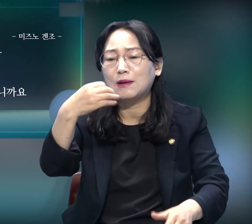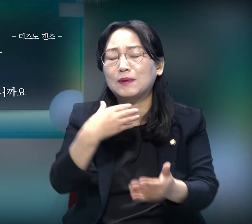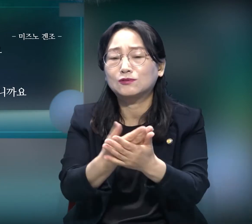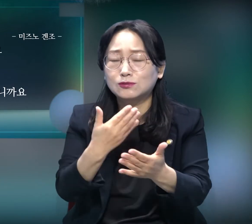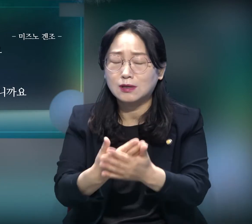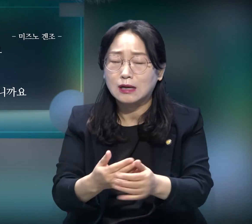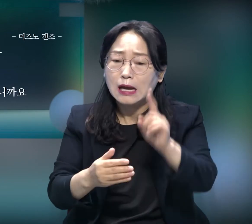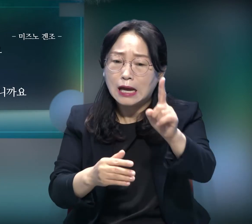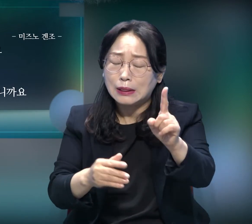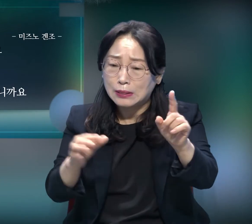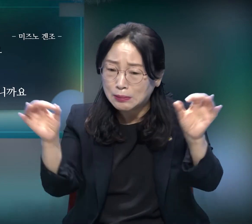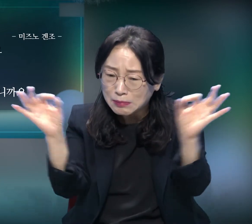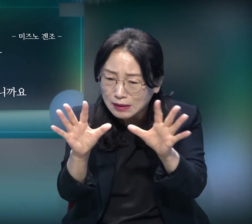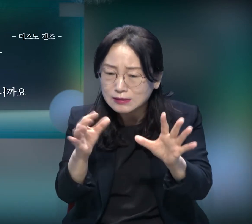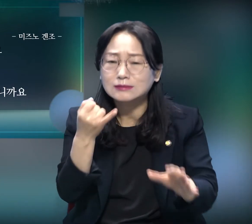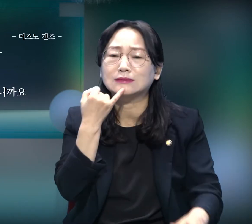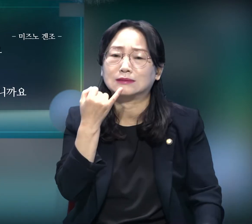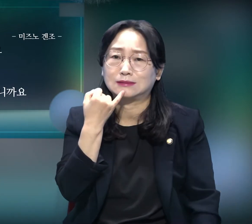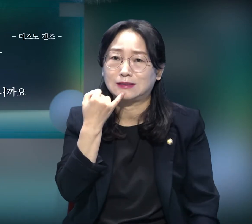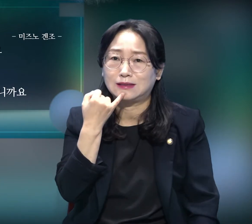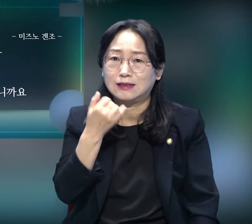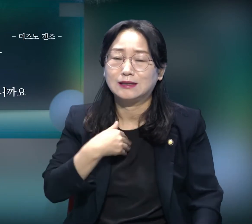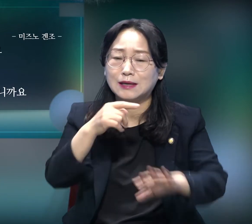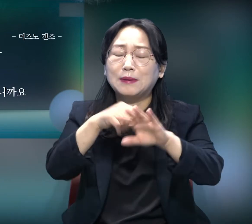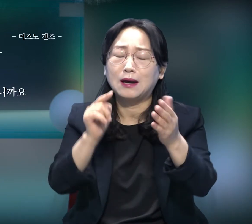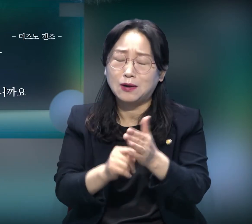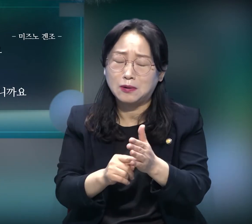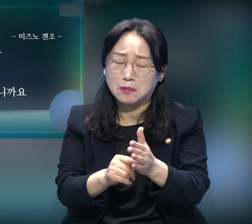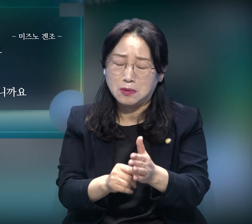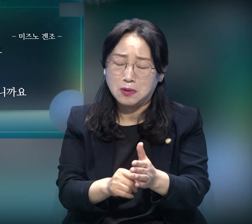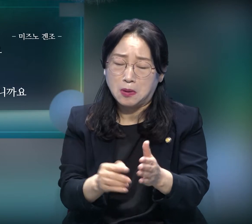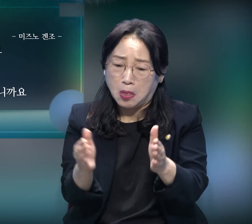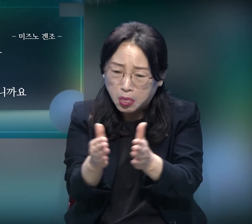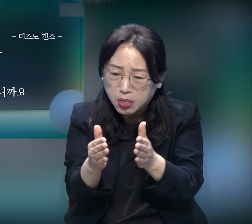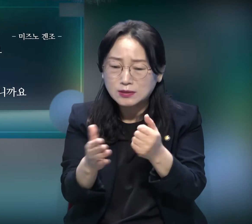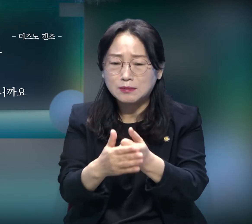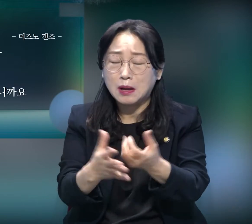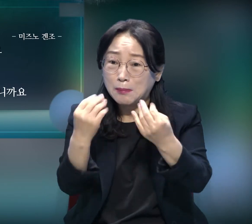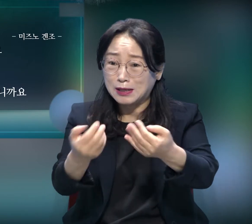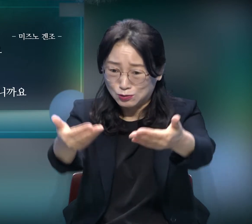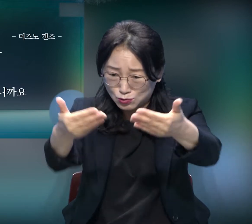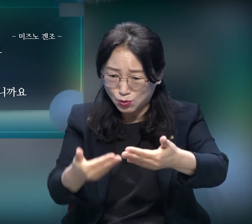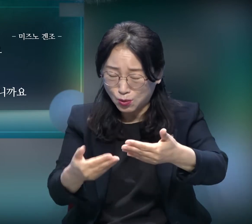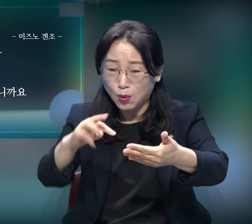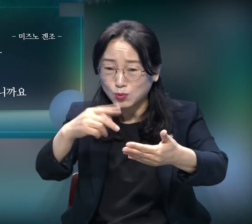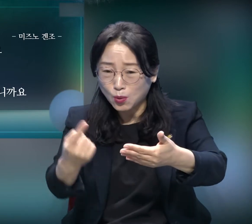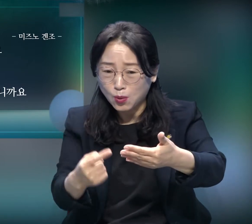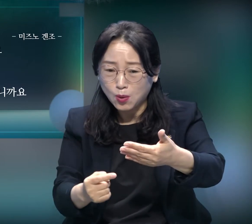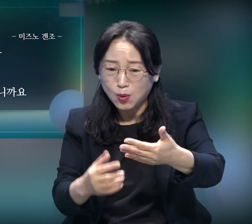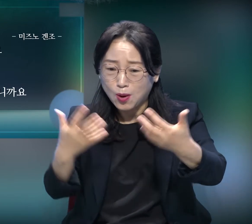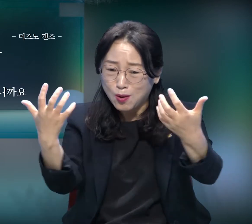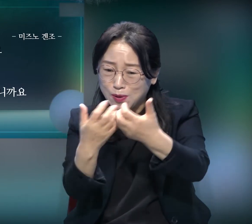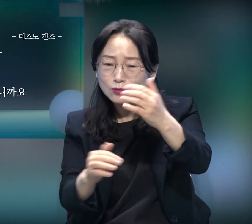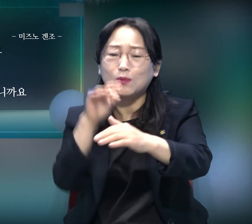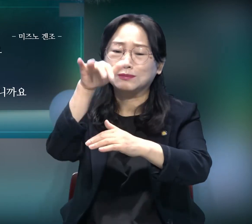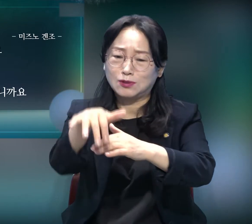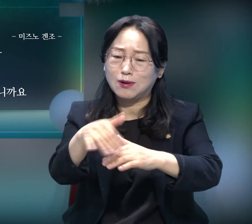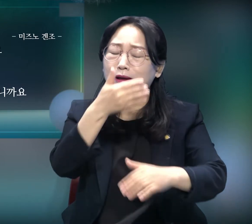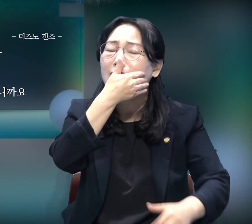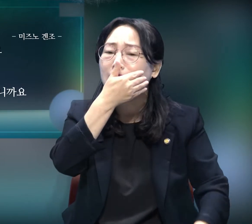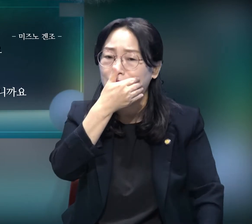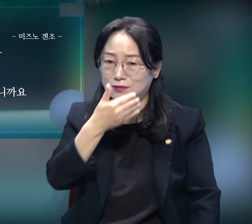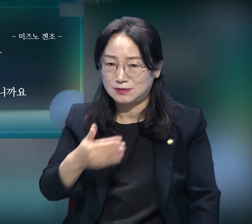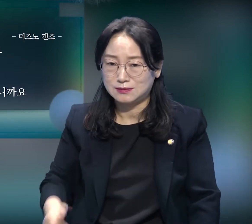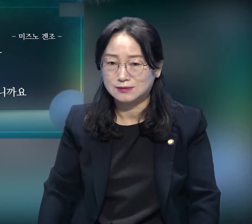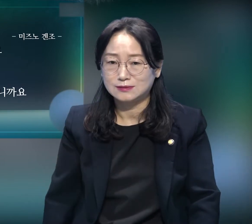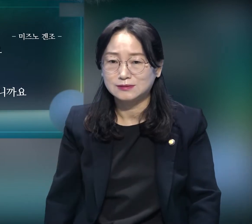단 한마디뿐이어도 좋습니다. 내 마음은 작아서 많이 주셔도 넘쳐버려 아까우니까요.